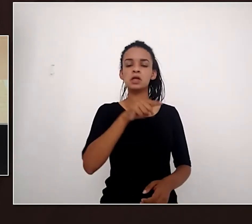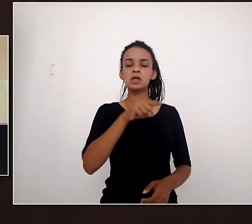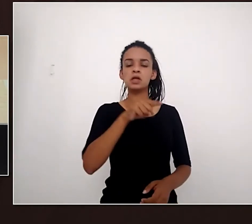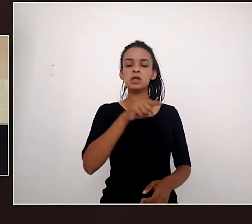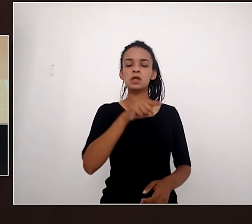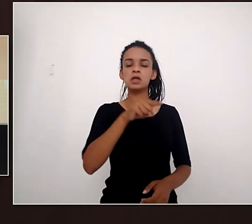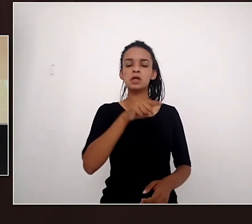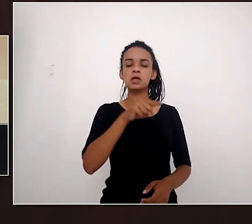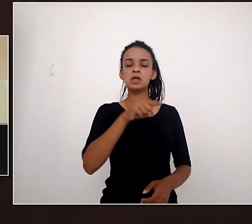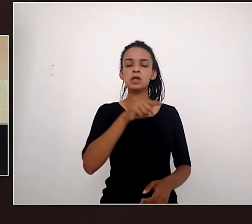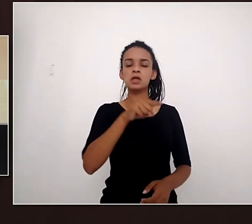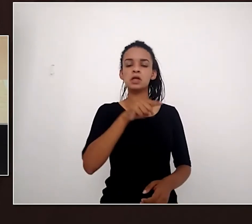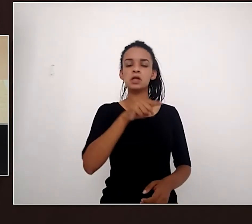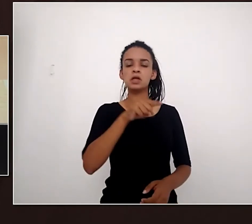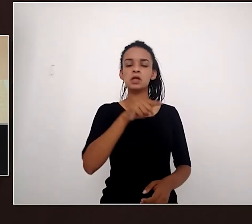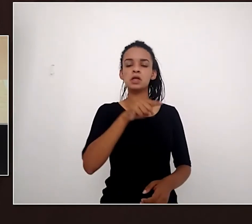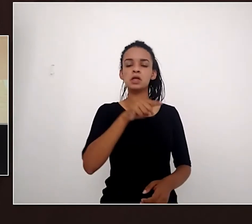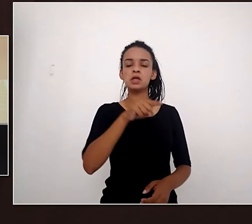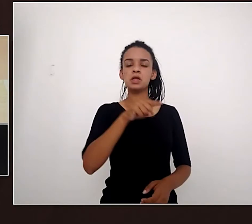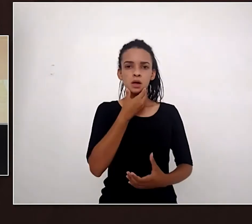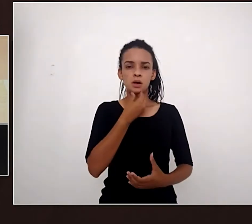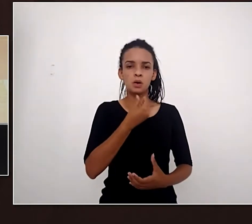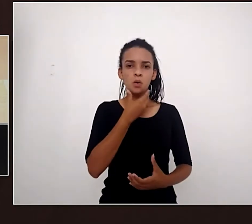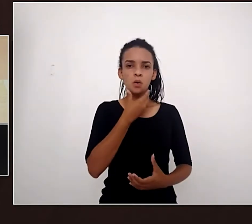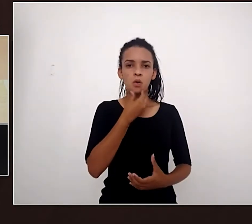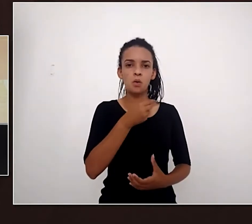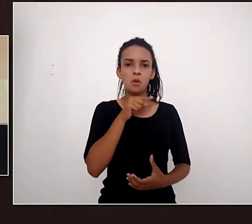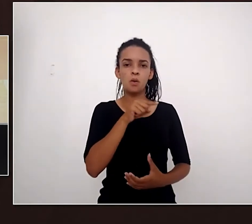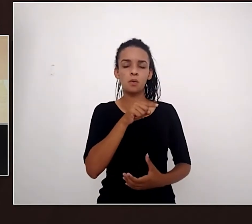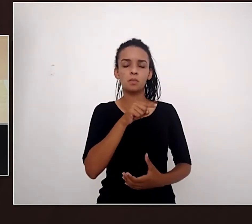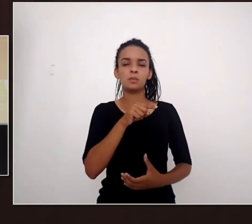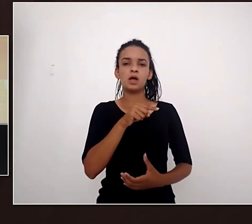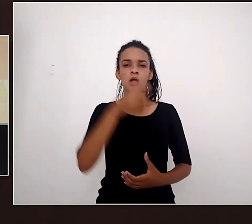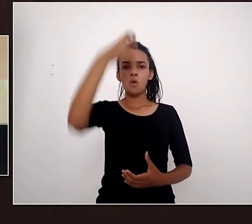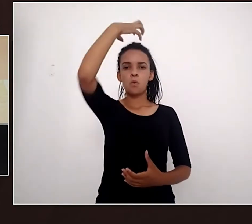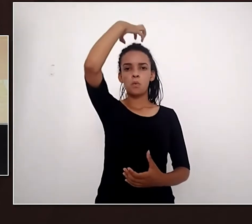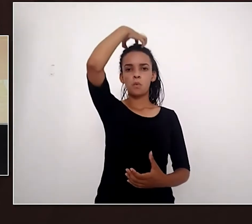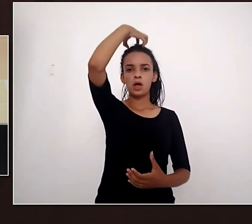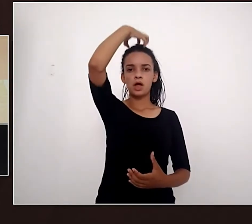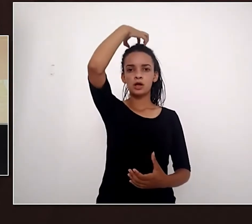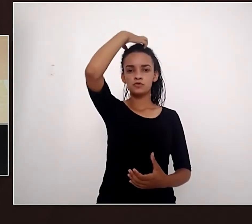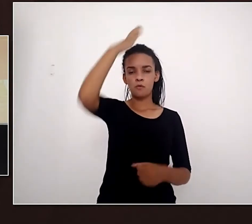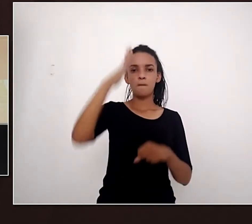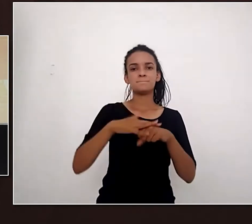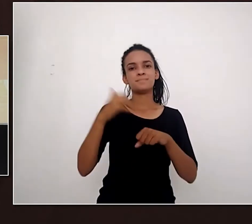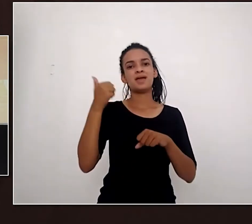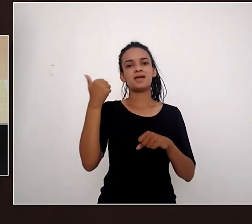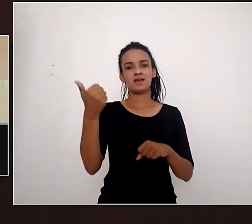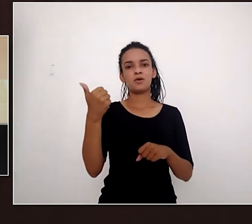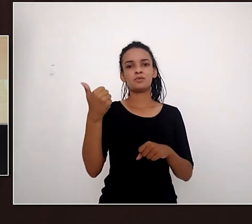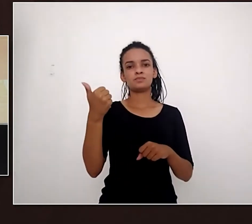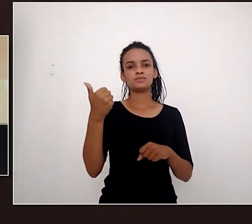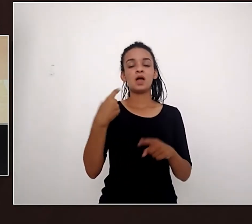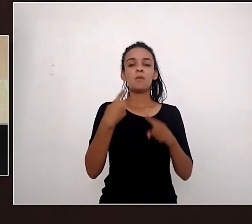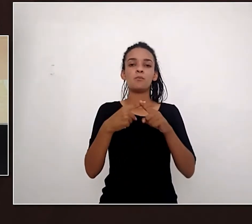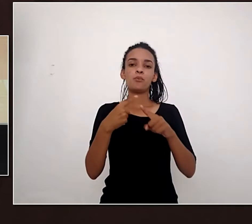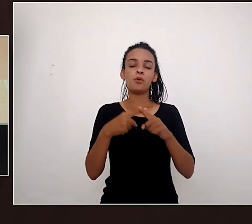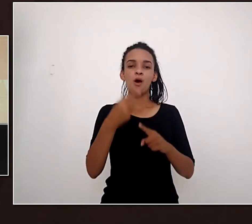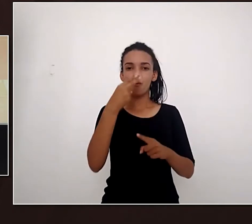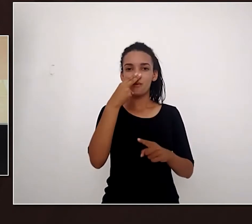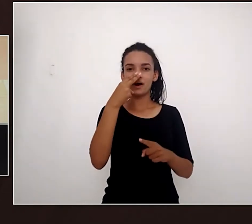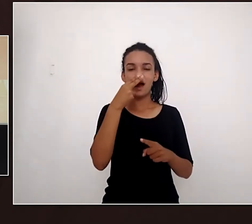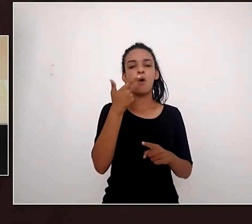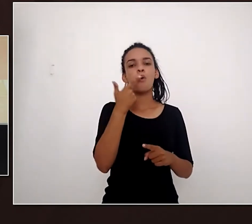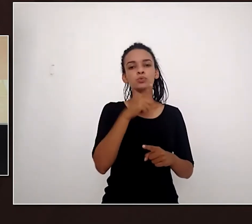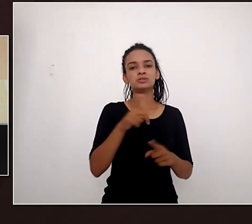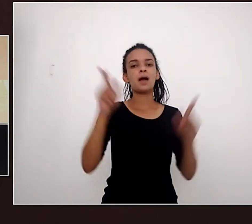né? O seu reinado foi o mais favorável à paz e a prosperidade da igreja de Deus. Então, nesse